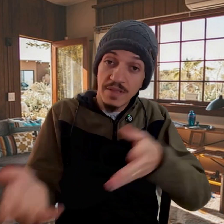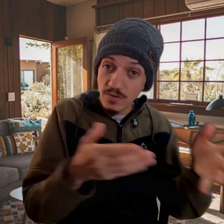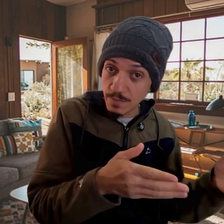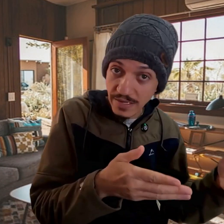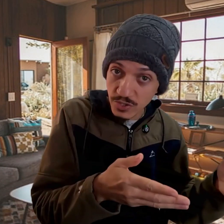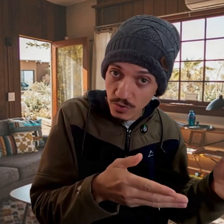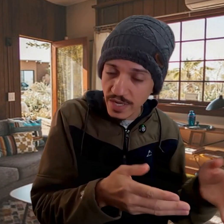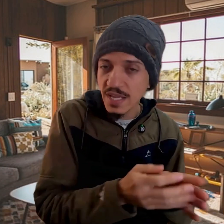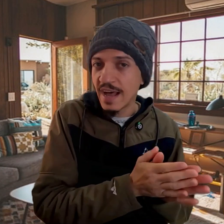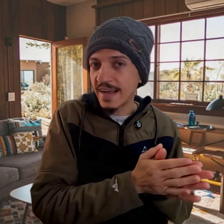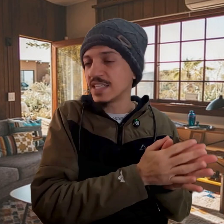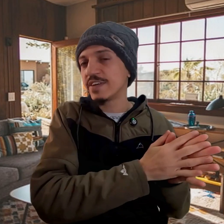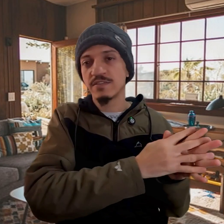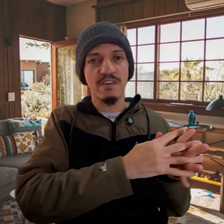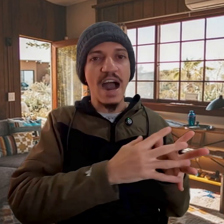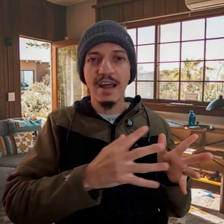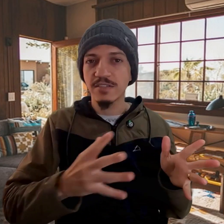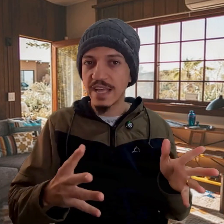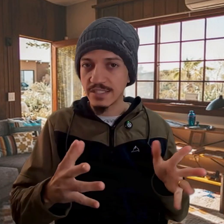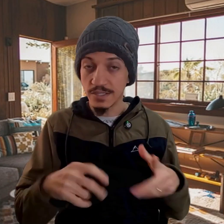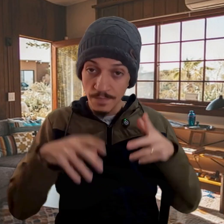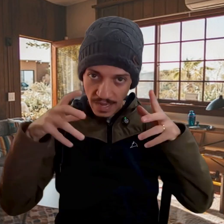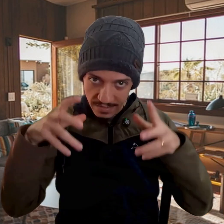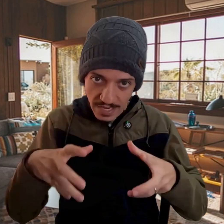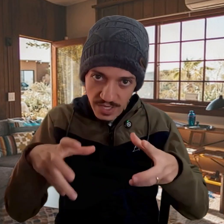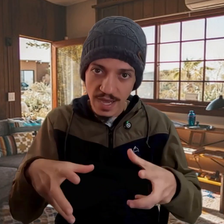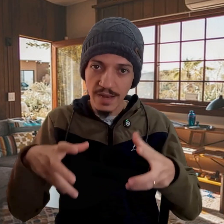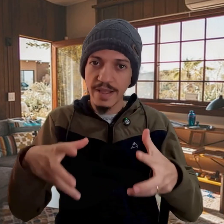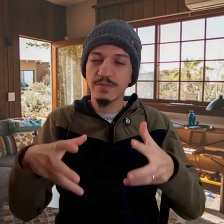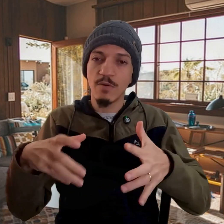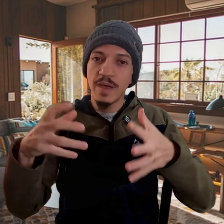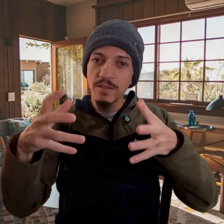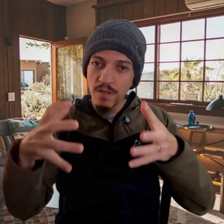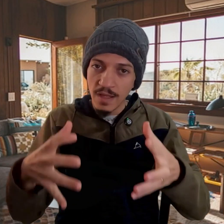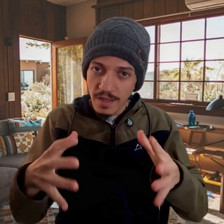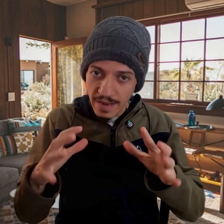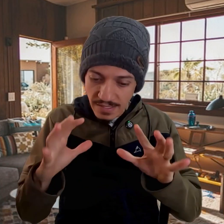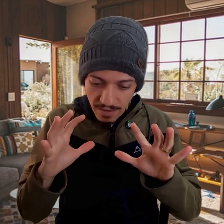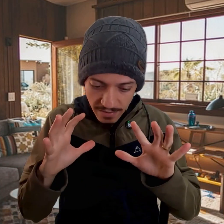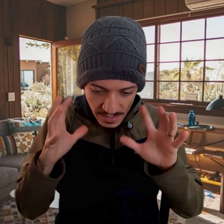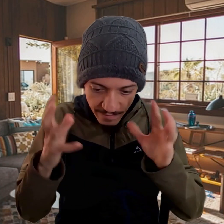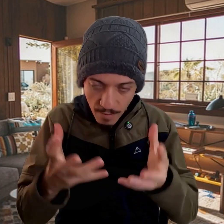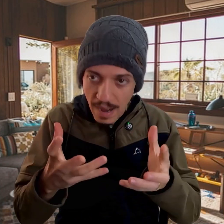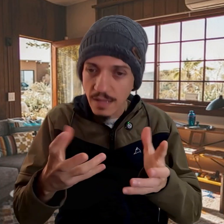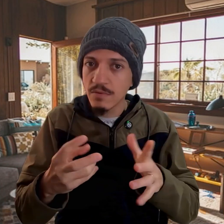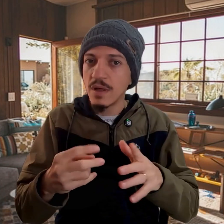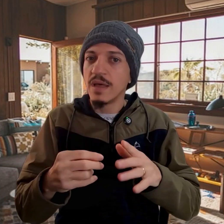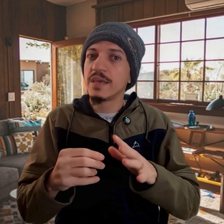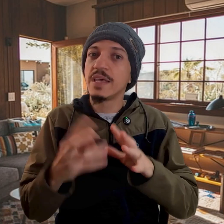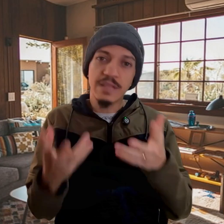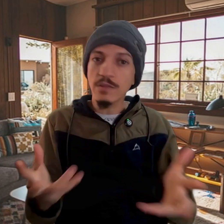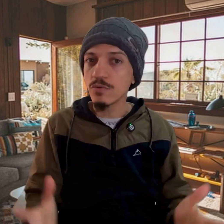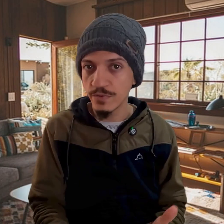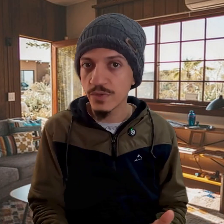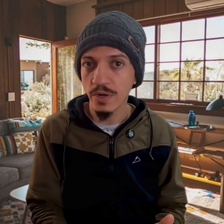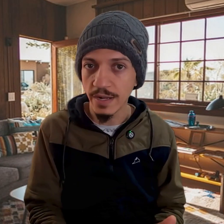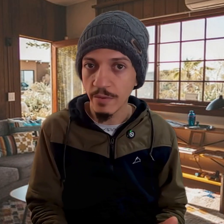nos bastidores a gente fez vários testes até chegar nesse momento, nesse formato e que está tudo funcionando,